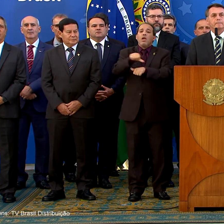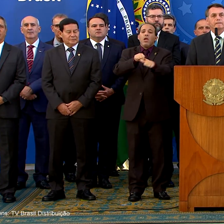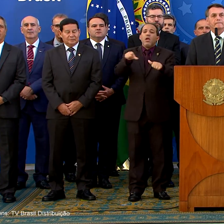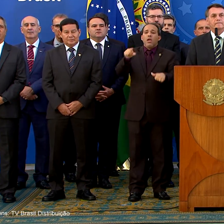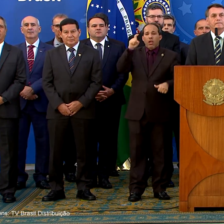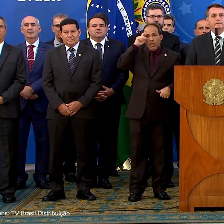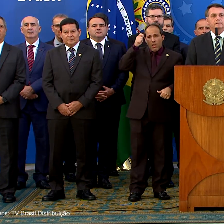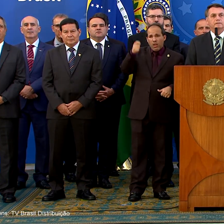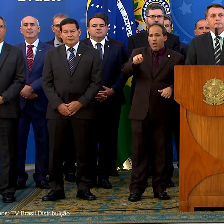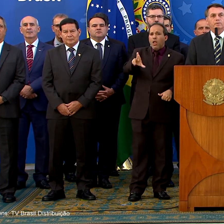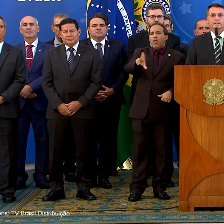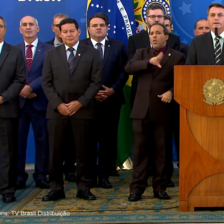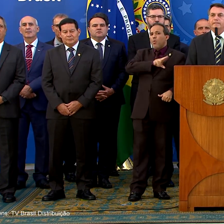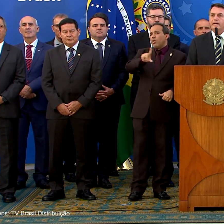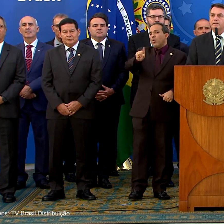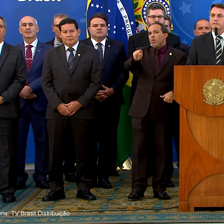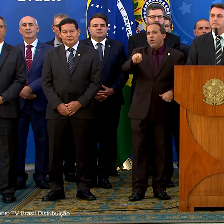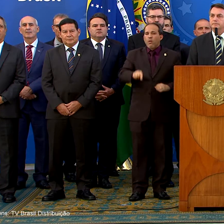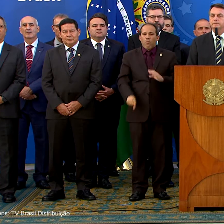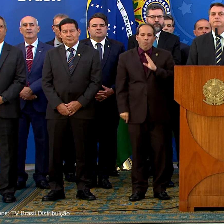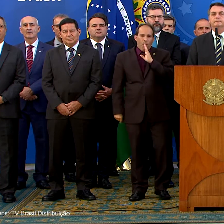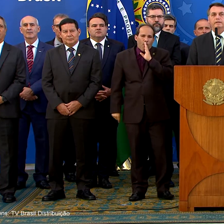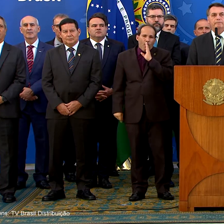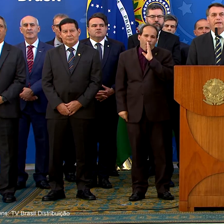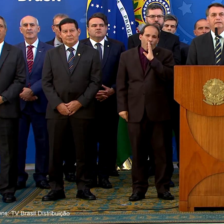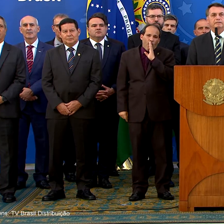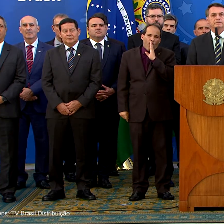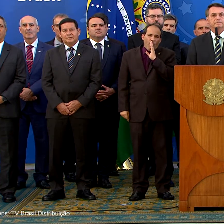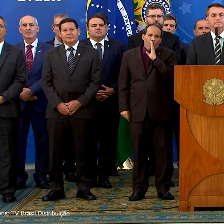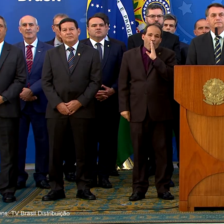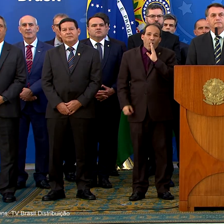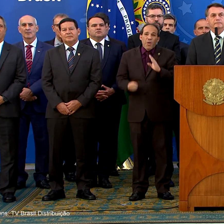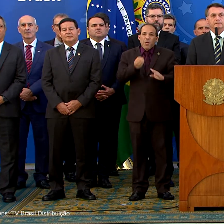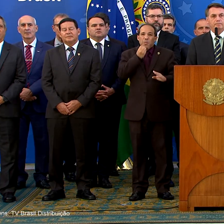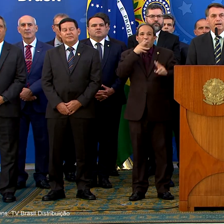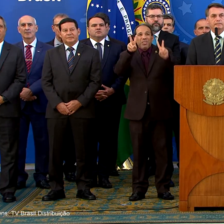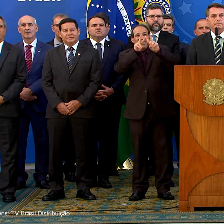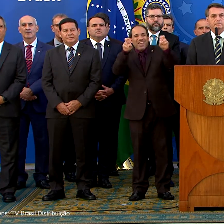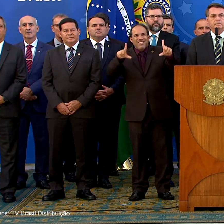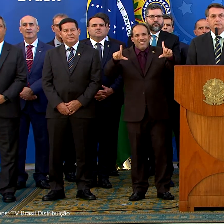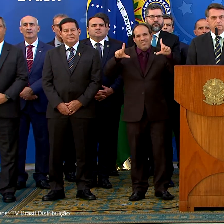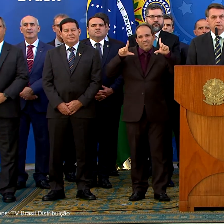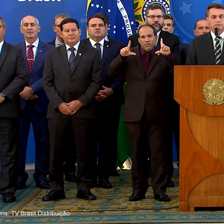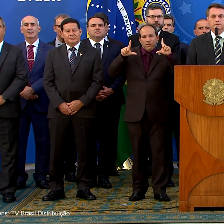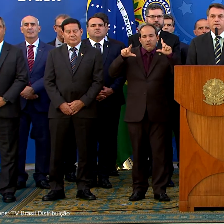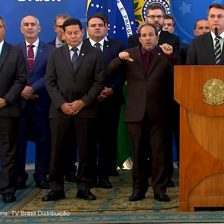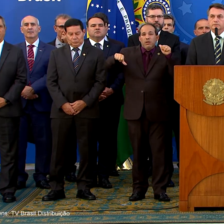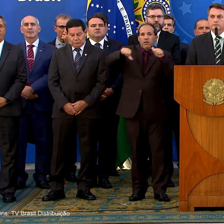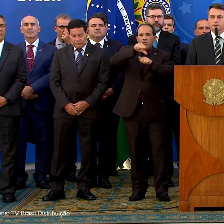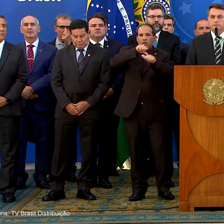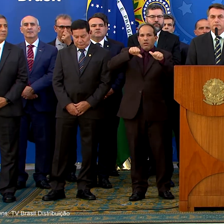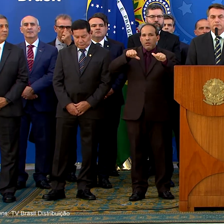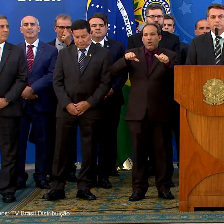silêncio as ruas matérias ele aparece mas